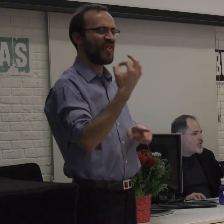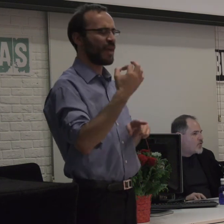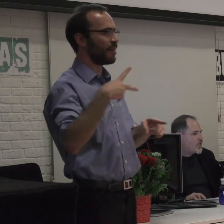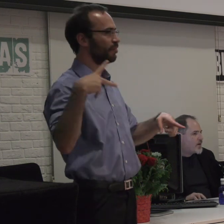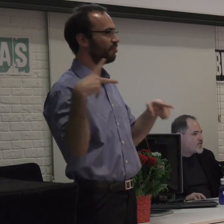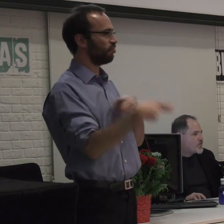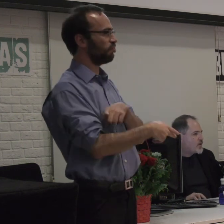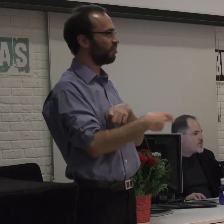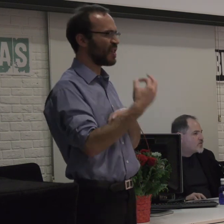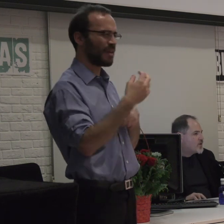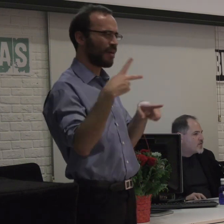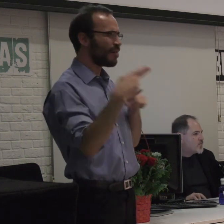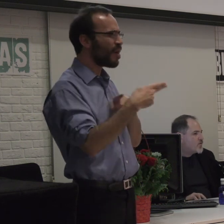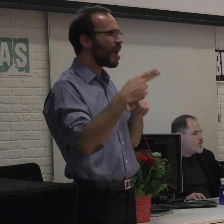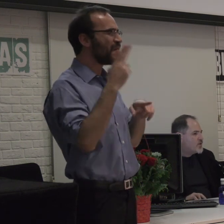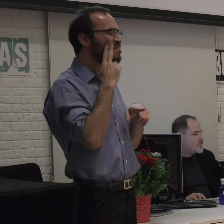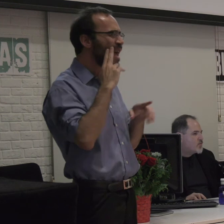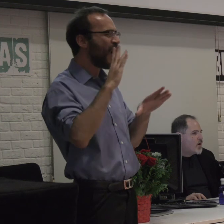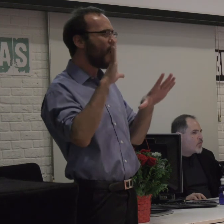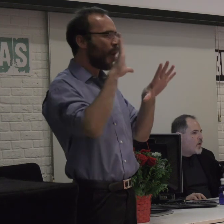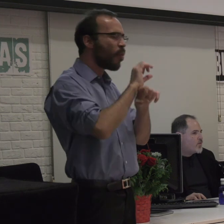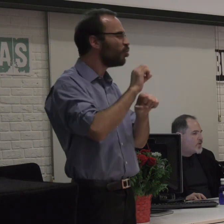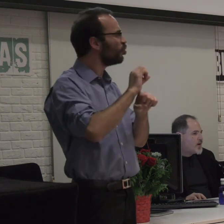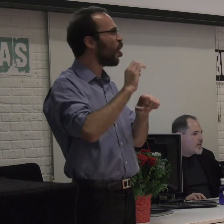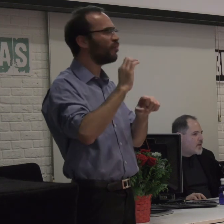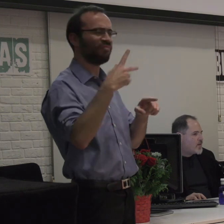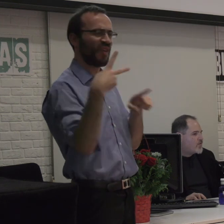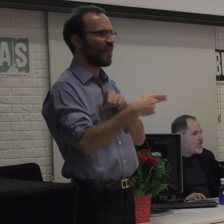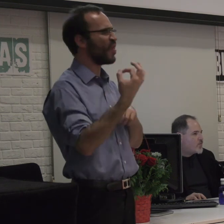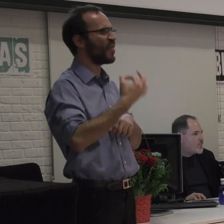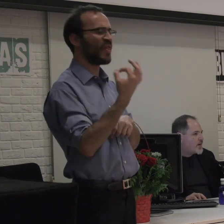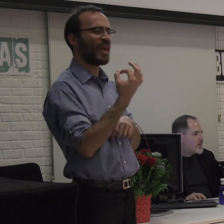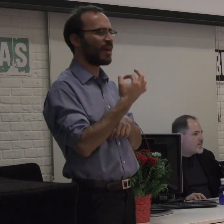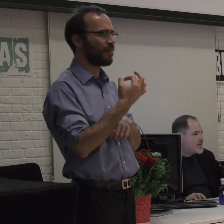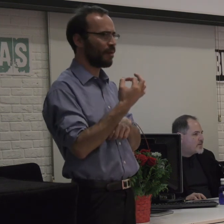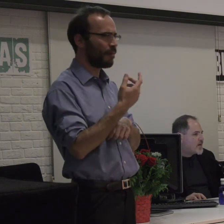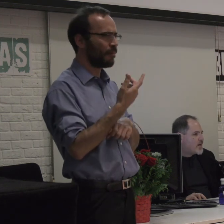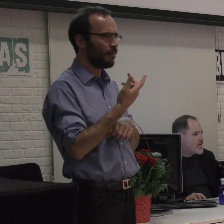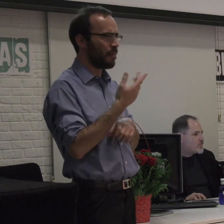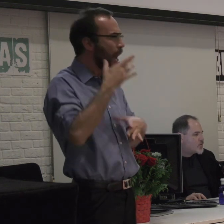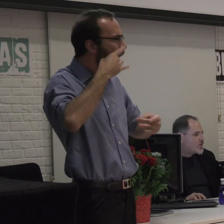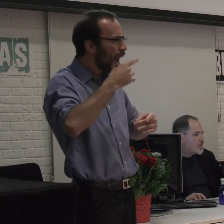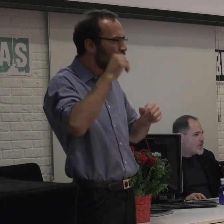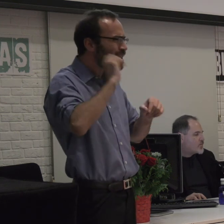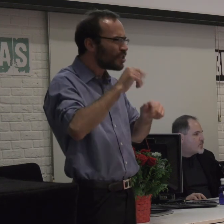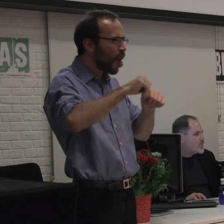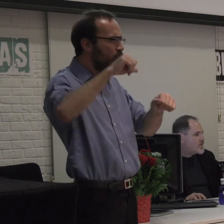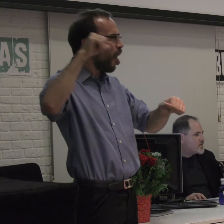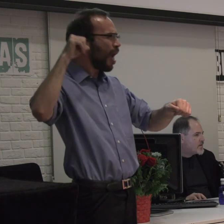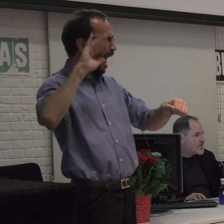todo rastro de esoterismo, ocultismo, cuando en realidad formó parte intrínseca de nuestro conocimiento desde